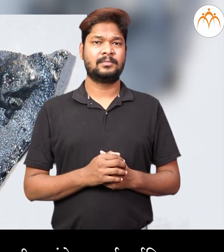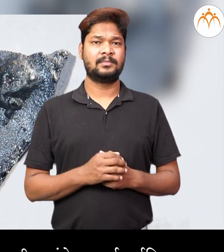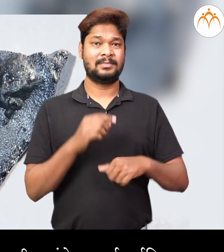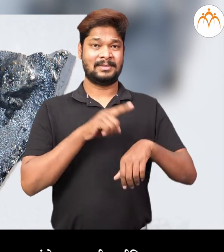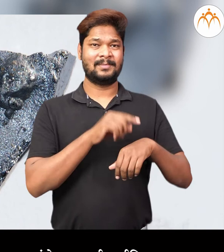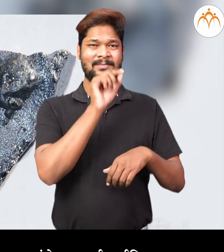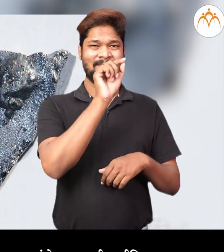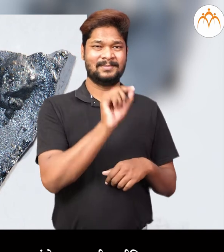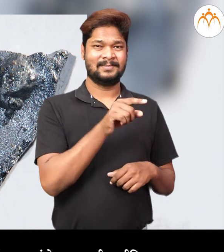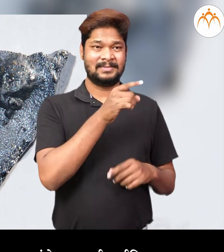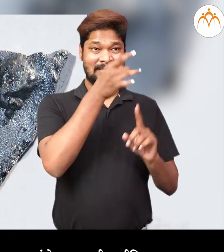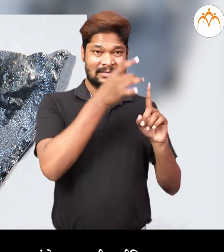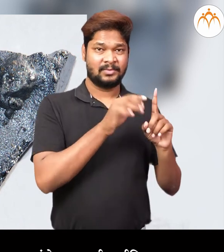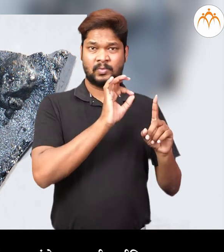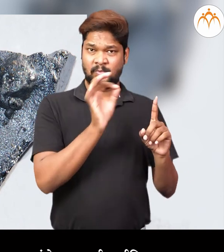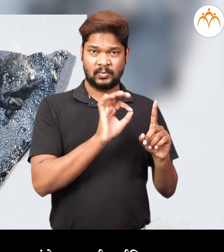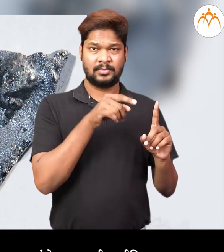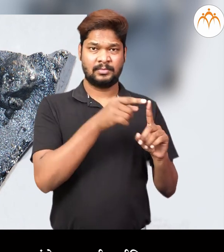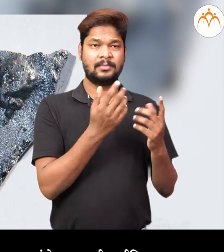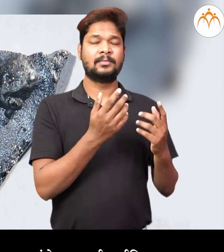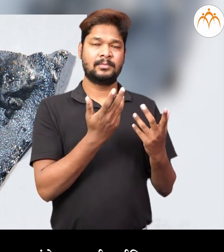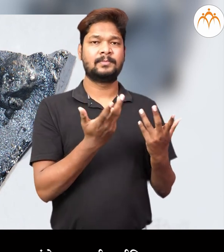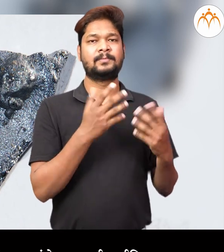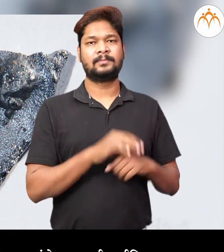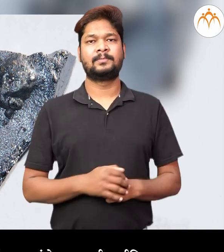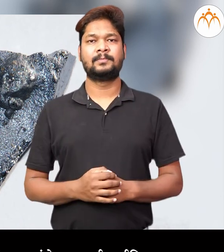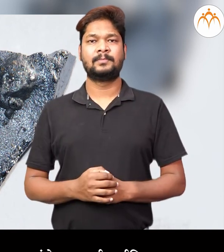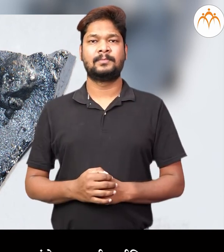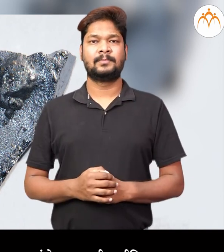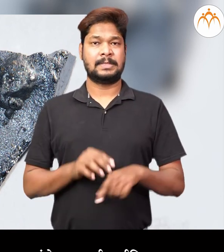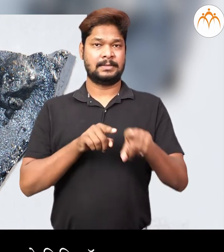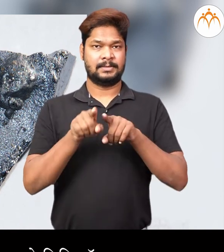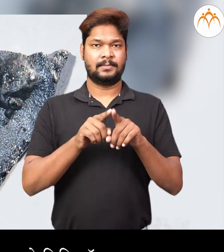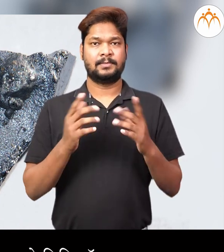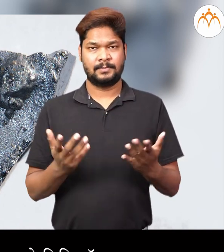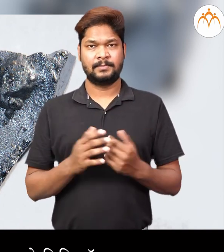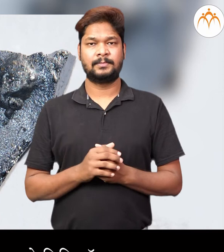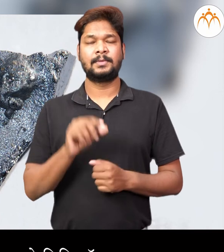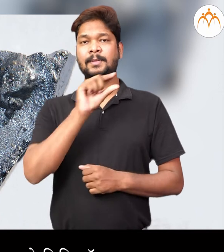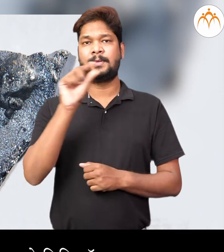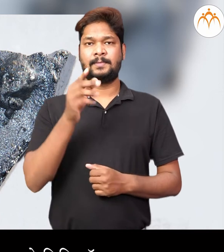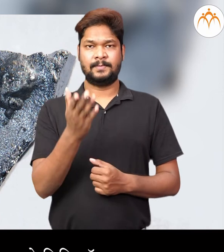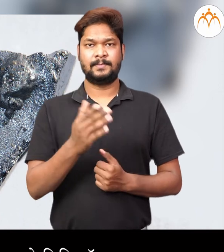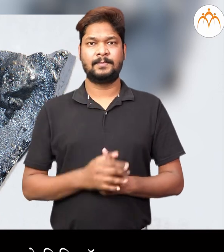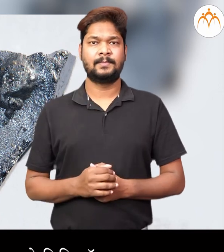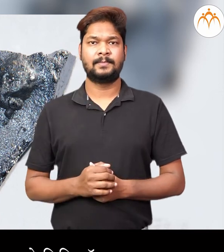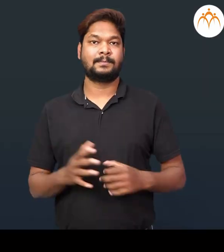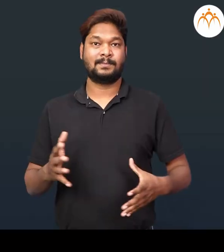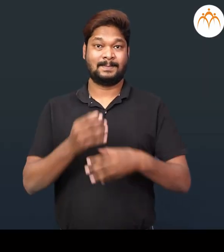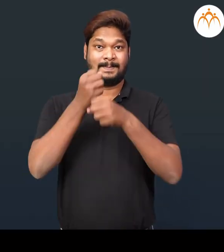दर्शवतात तर काही परिस्थितीत तेच पदार्थ अधातूंचे गुणधर्म दर्शवतात. त्याचे उत्तम उदाहरण म्हणजे